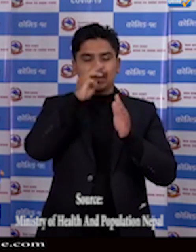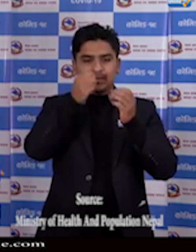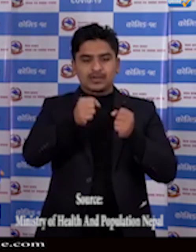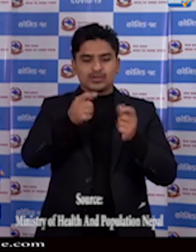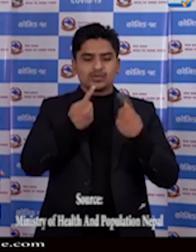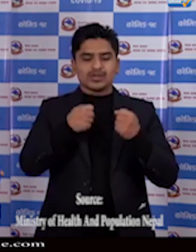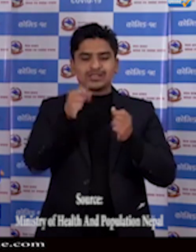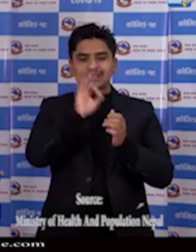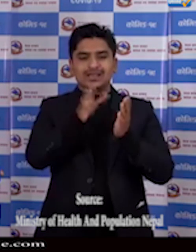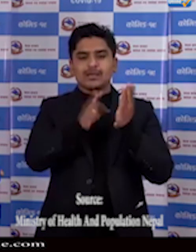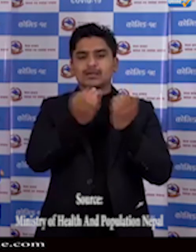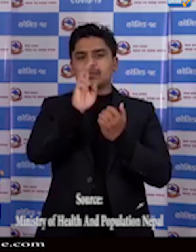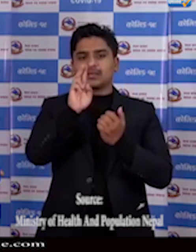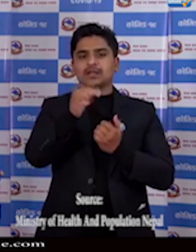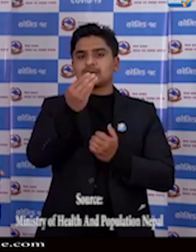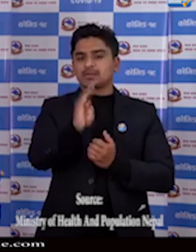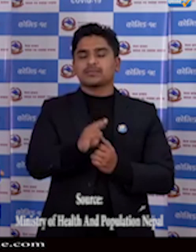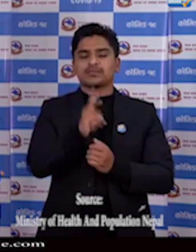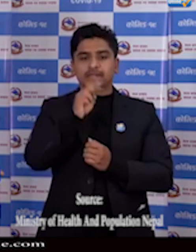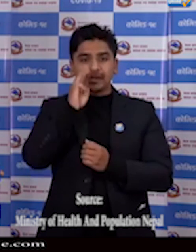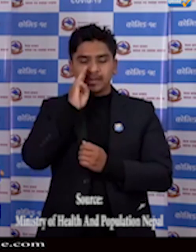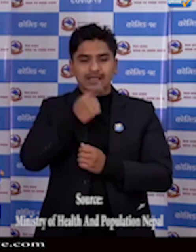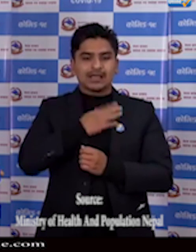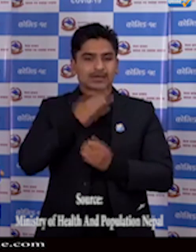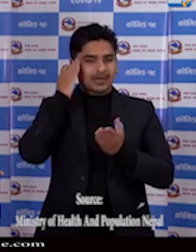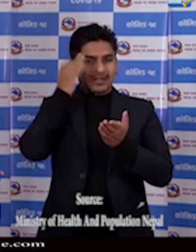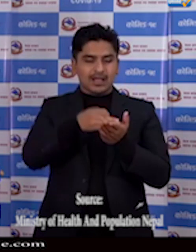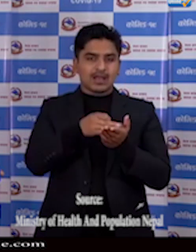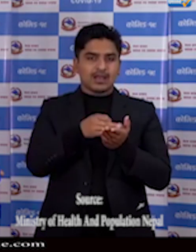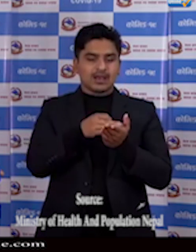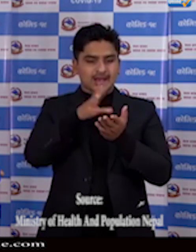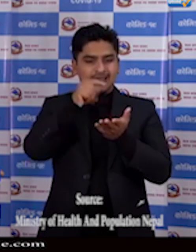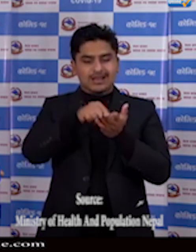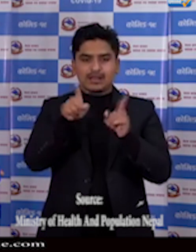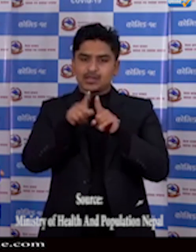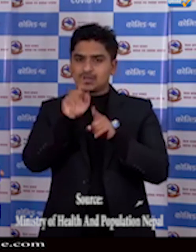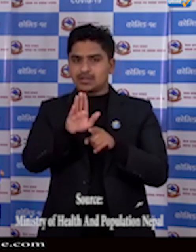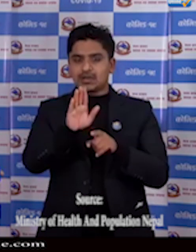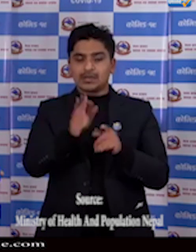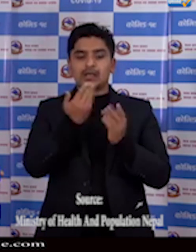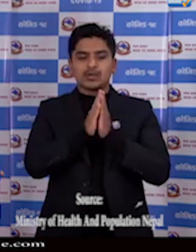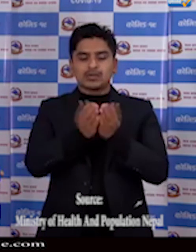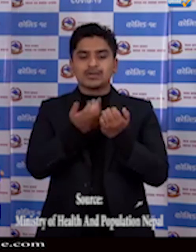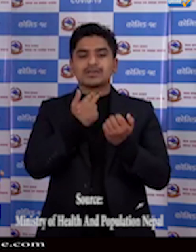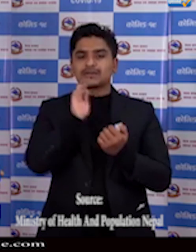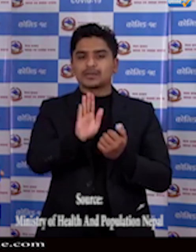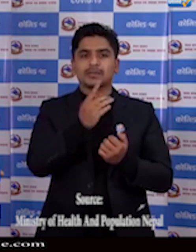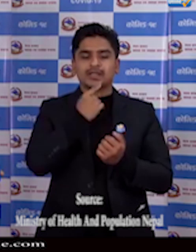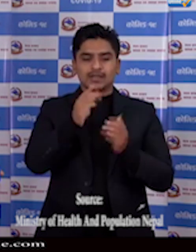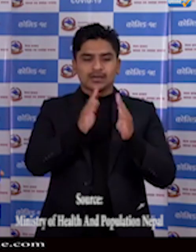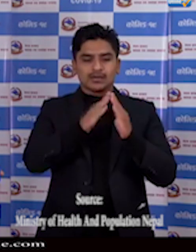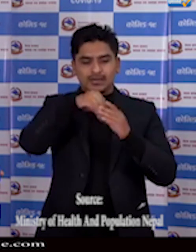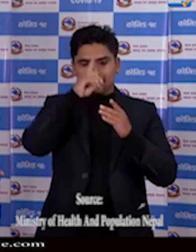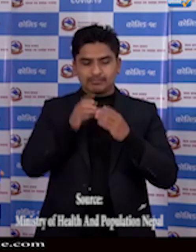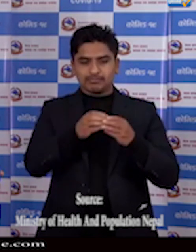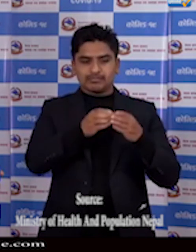स्वास्थ्य निकायहरूबाट गर्नुपर्ने हुन्छ। यसमा चाहिँ हाम्रो ध्यान केन्द्रित पनि भएको छ। हामीले के अनुरोध गर्न चाहन्छौँ भने